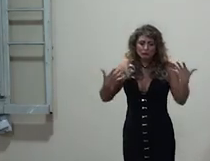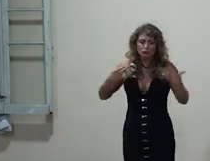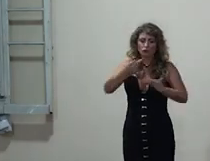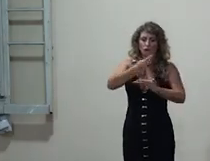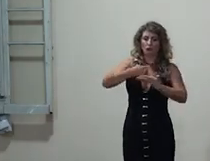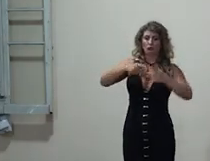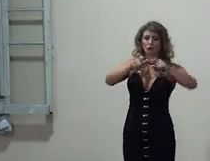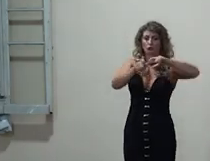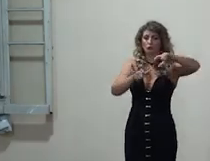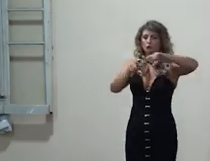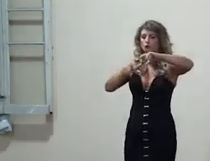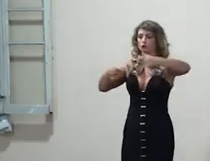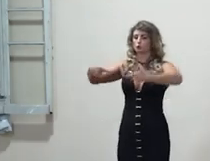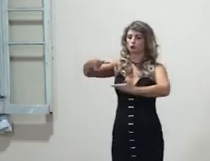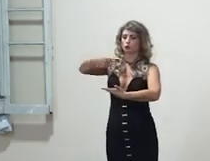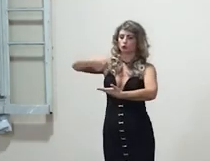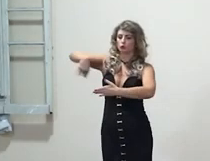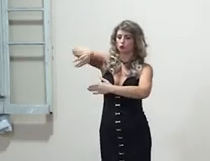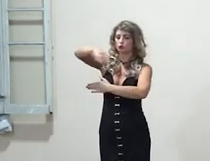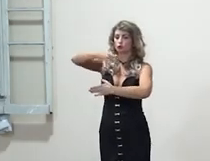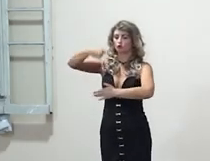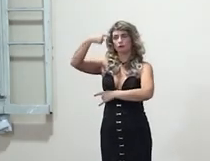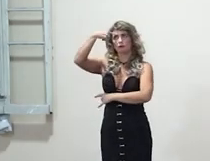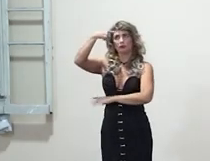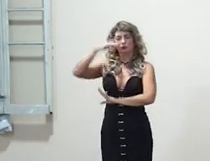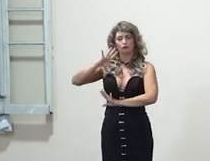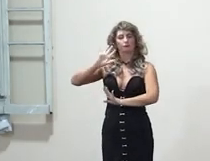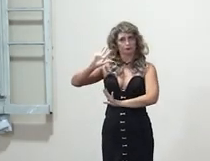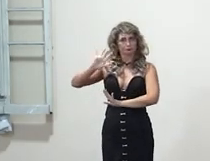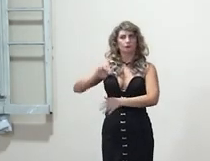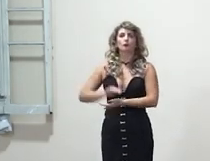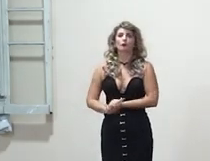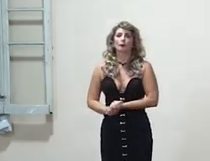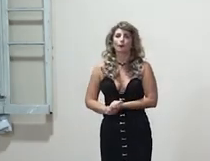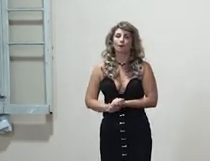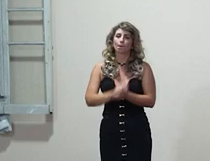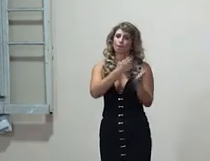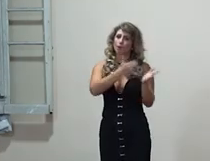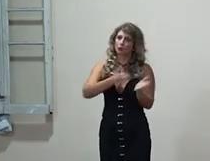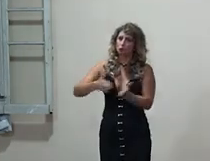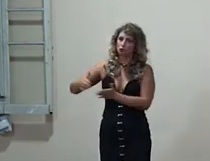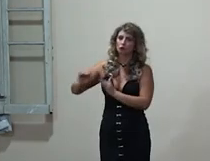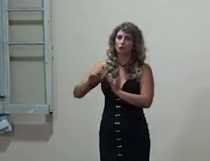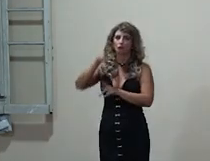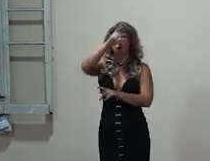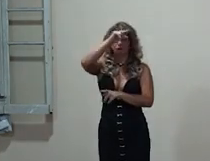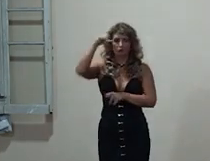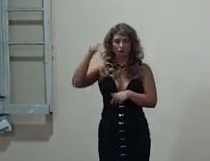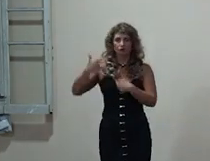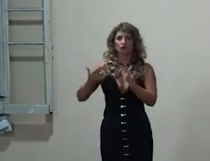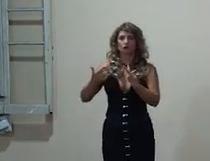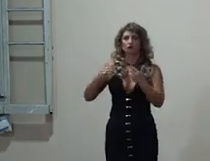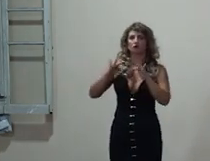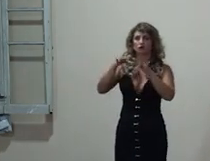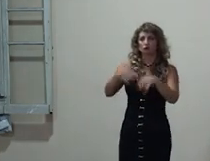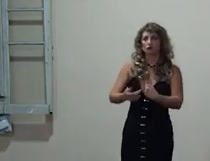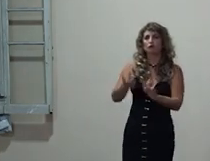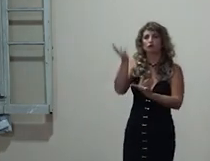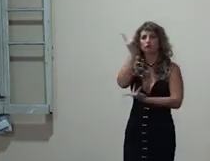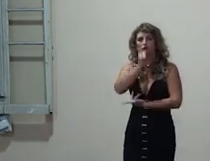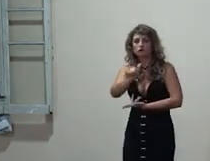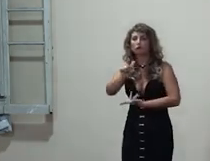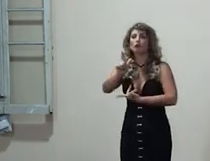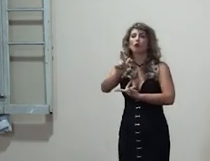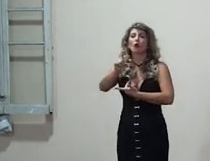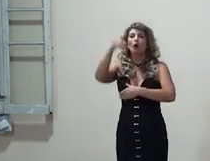eu já tinha na cabeça o que poderia ser. Bom, passou aquela gestão, terminou, ganhamos a eleição. Eu